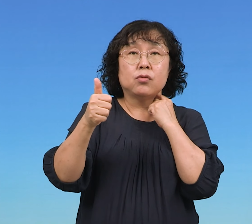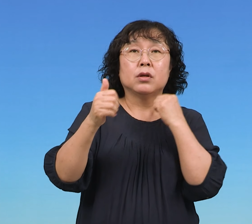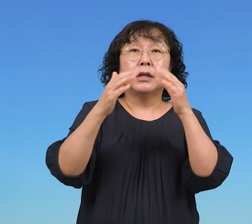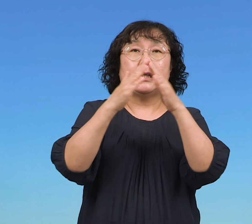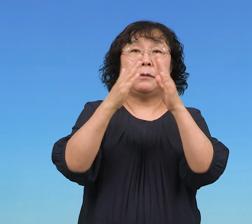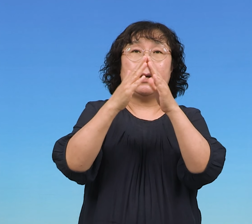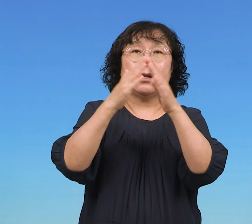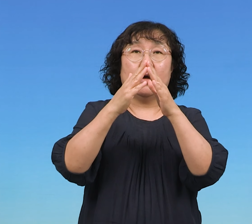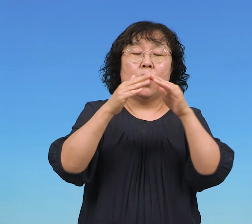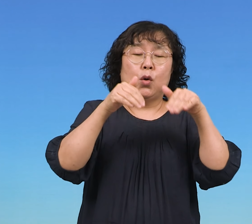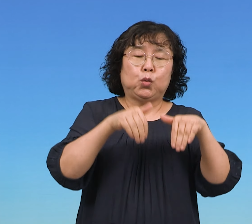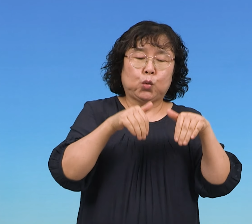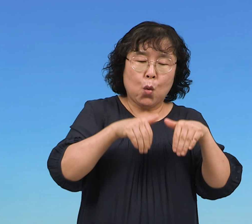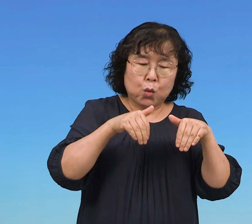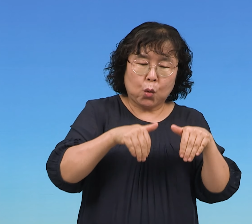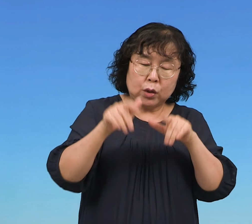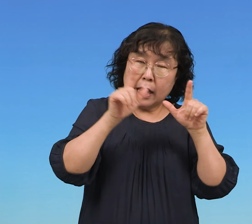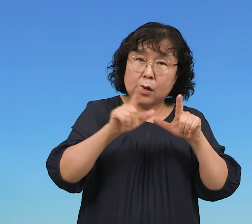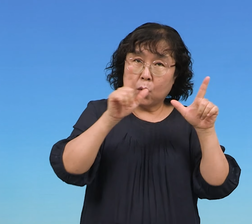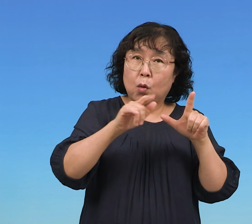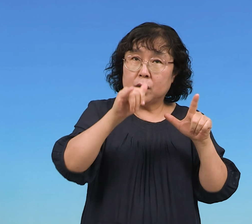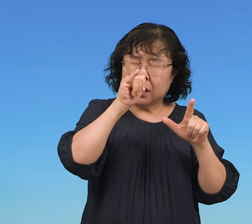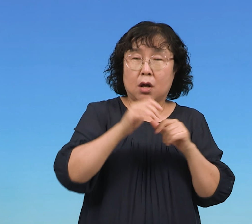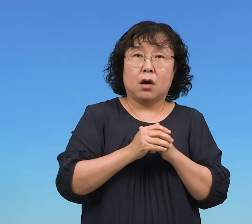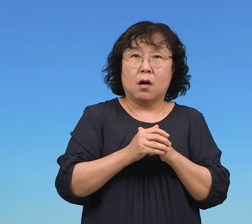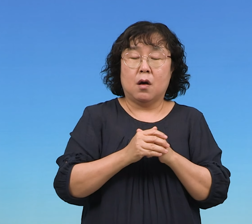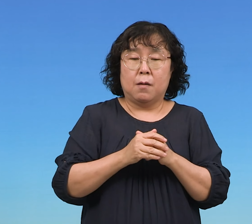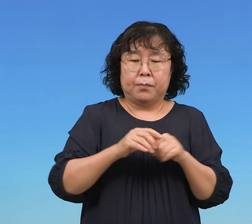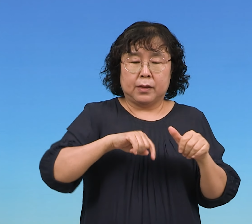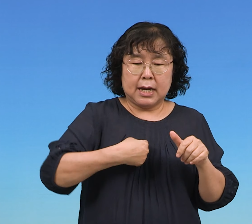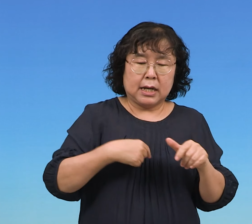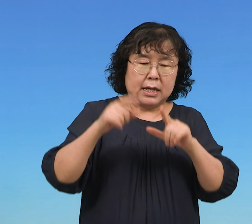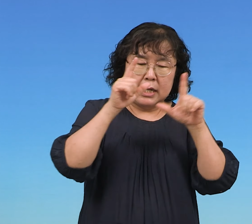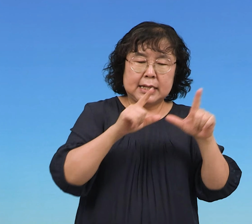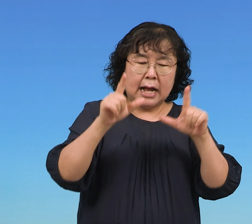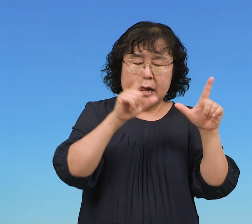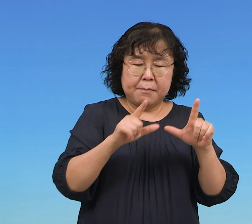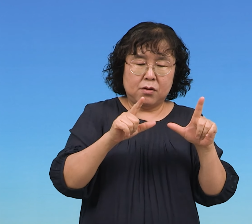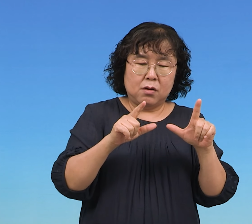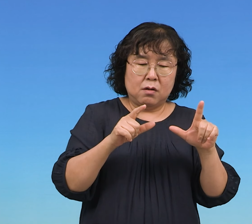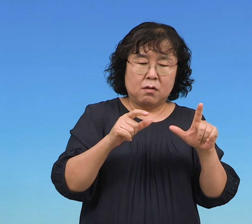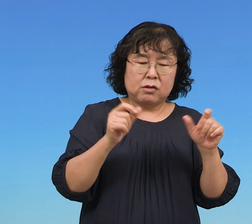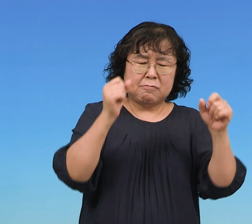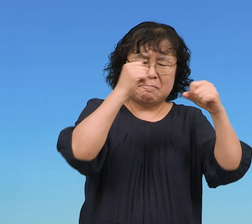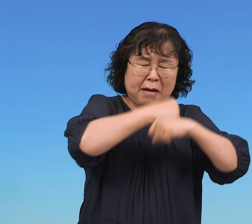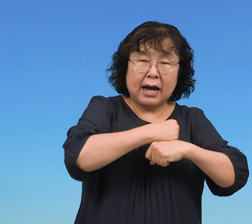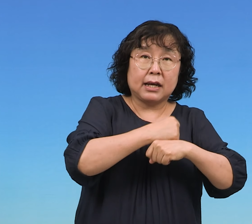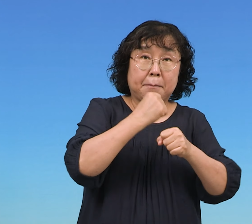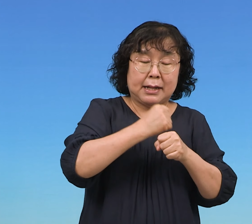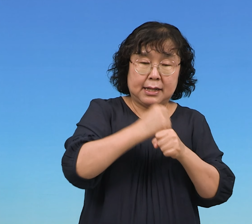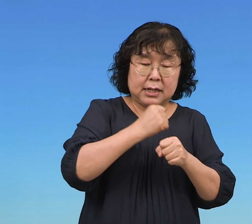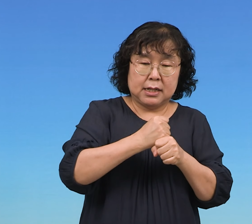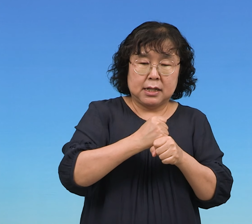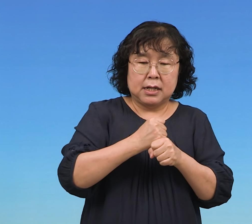인생을 망가뜨린 것들의 괴수예요. 자기 인생을 망가뜨린 것들의